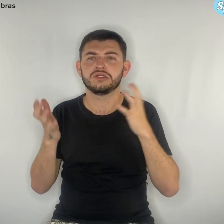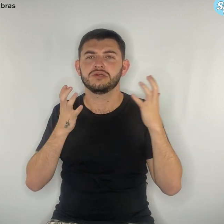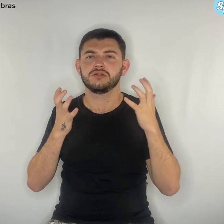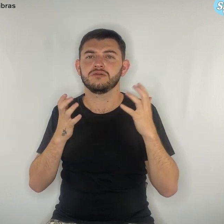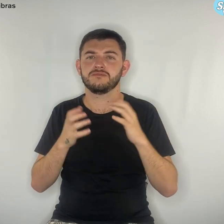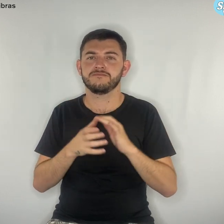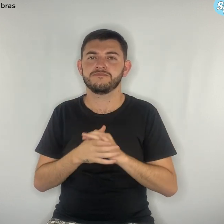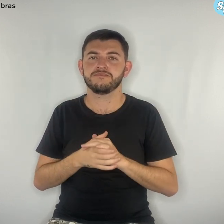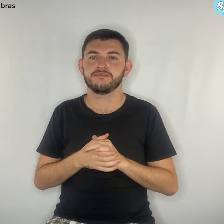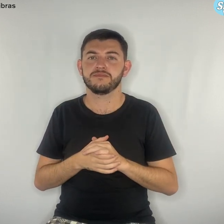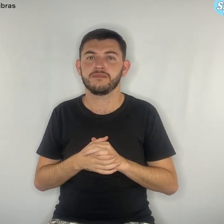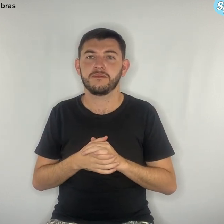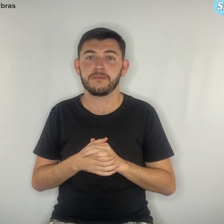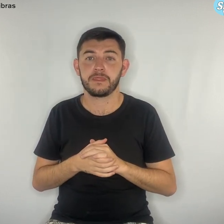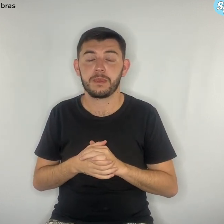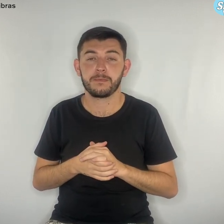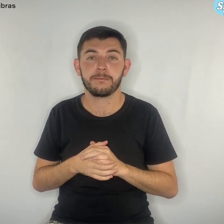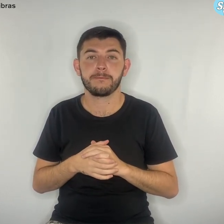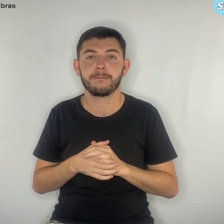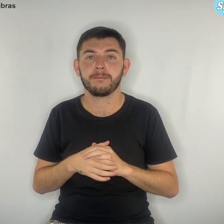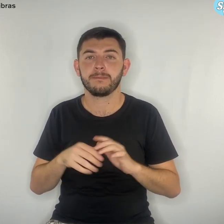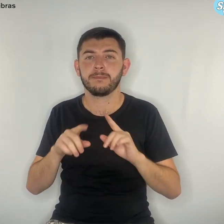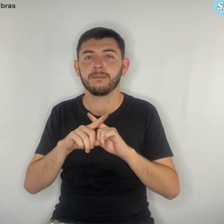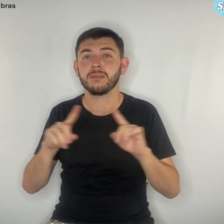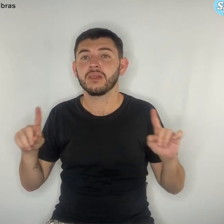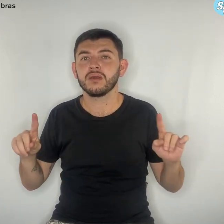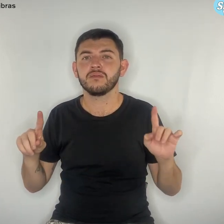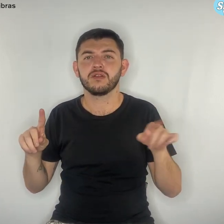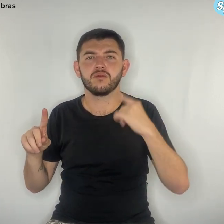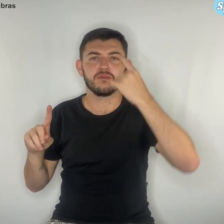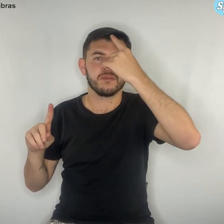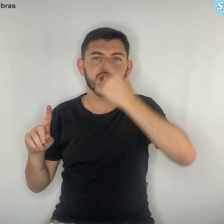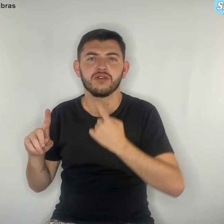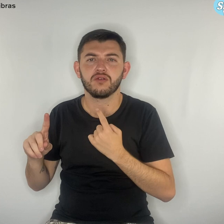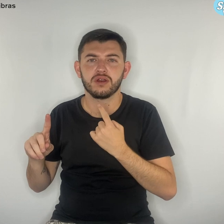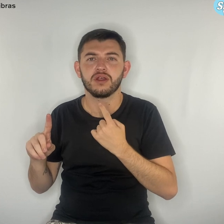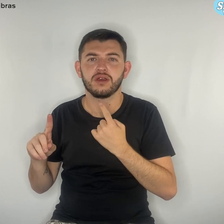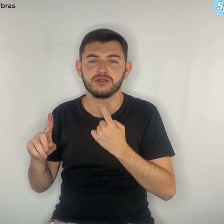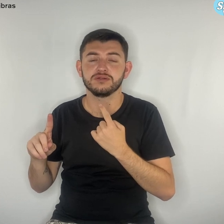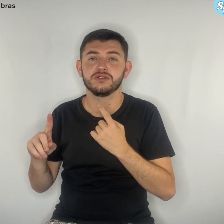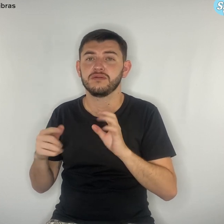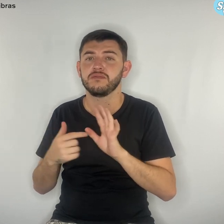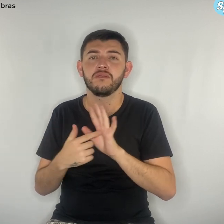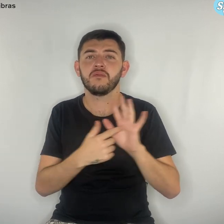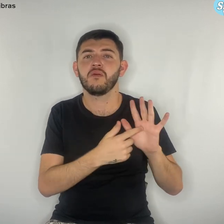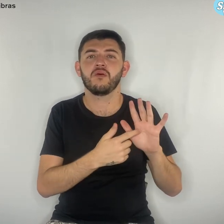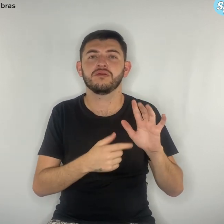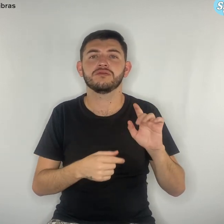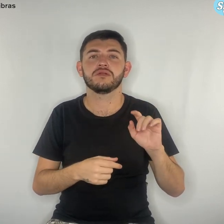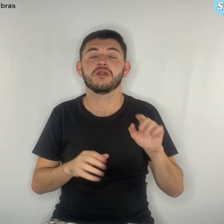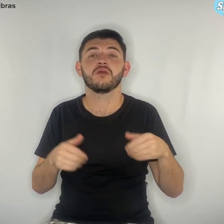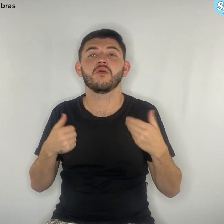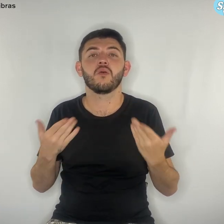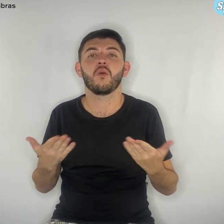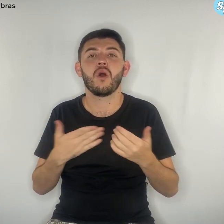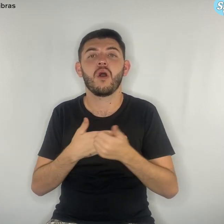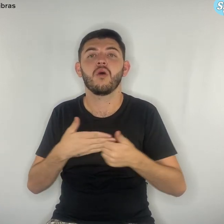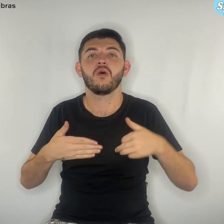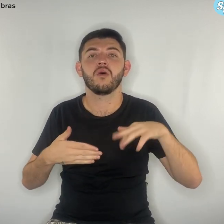distribuição proporcional do tipo de personagem tende a indicar qual é a moral dominante em